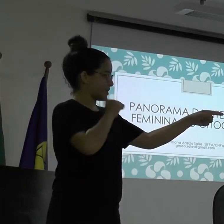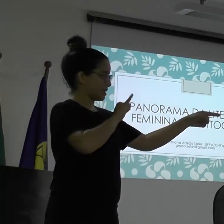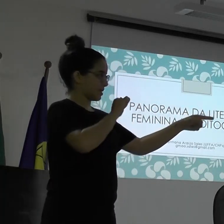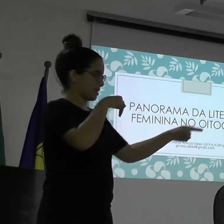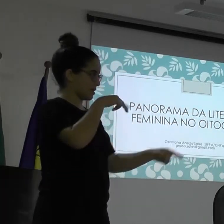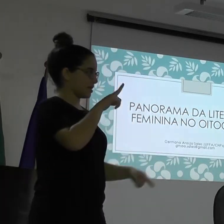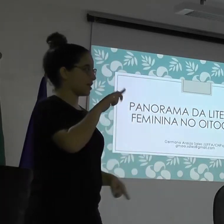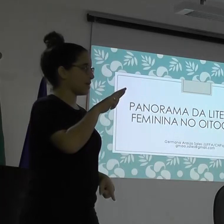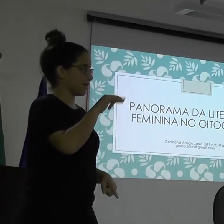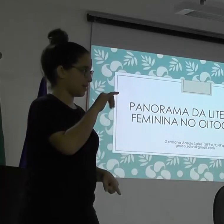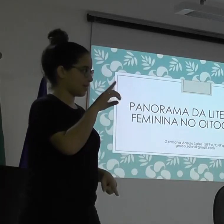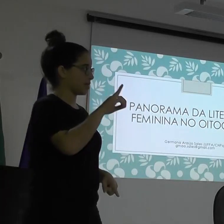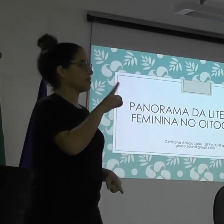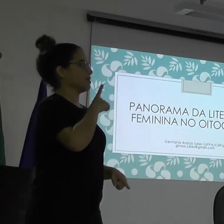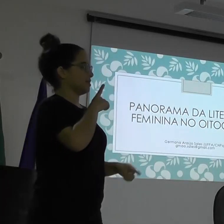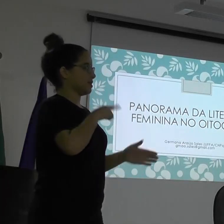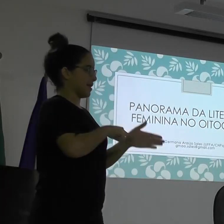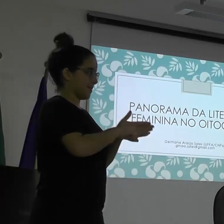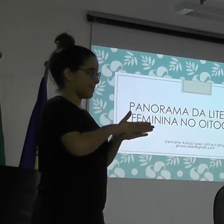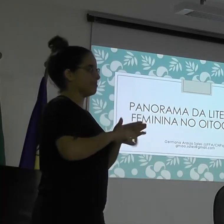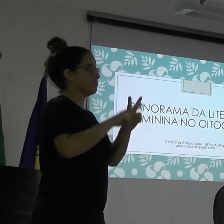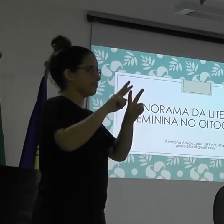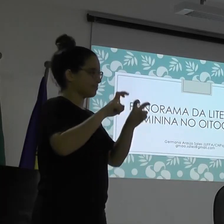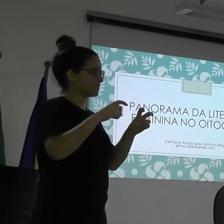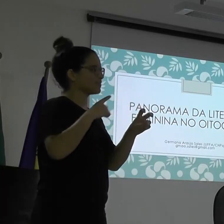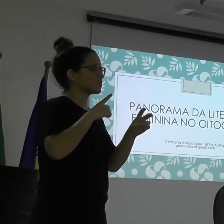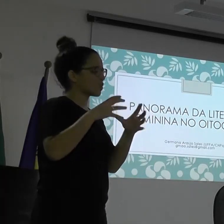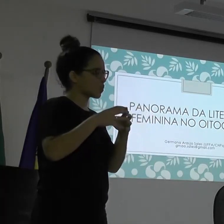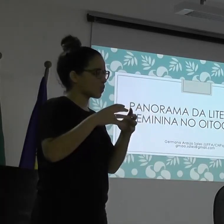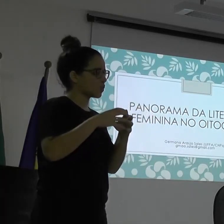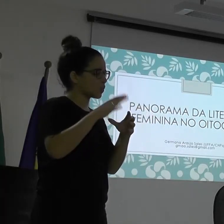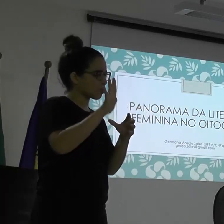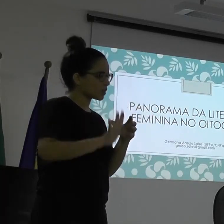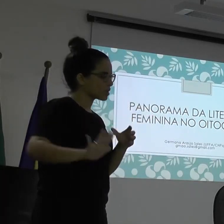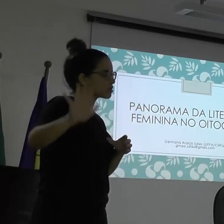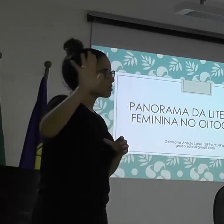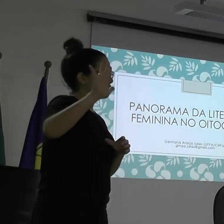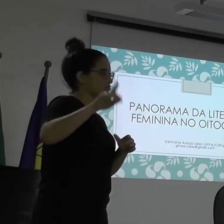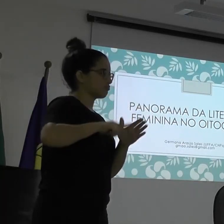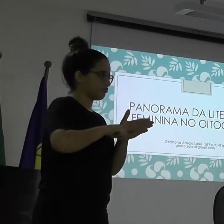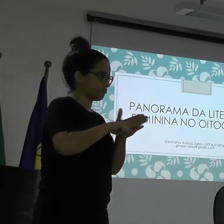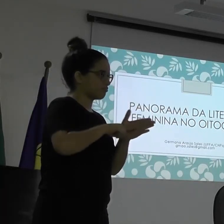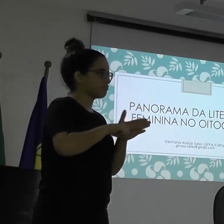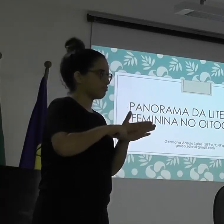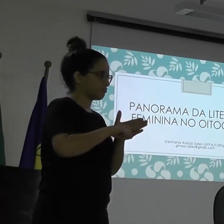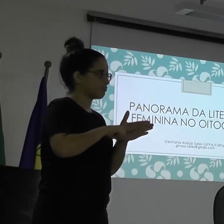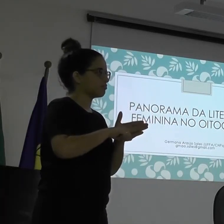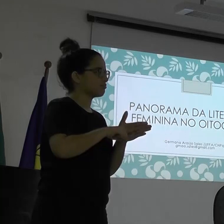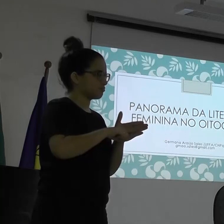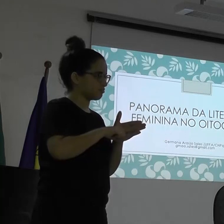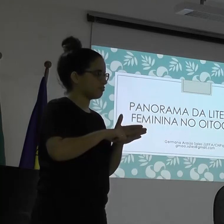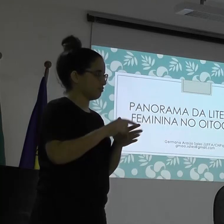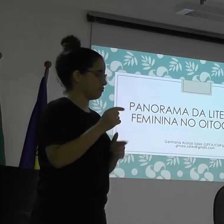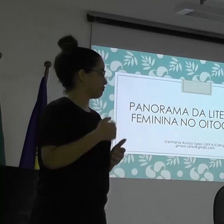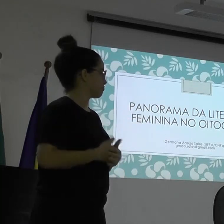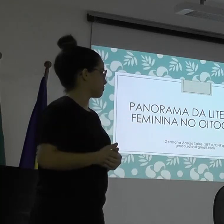pesquisa sobre isso. Tem um grupo internacional que também pesquisa essas coisas. Nós